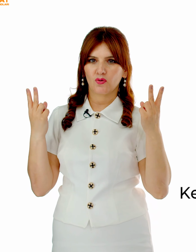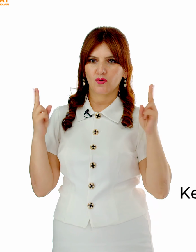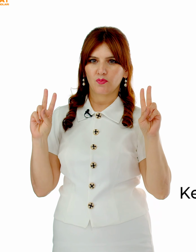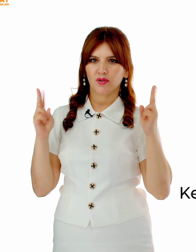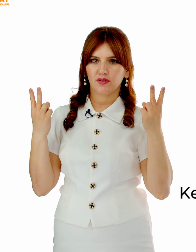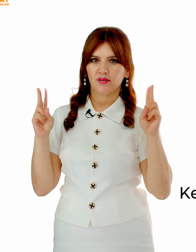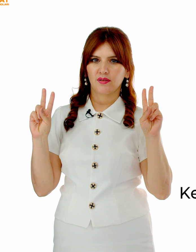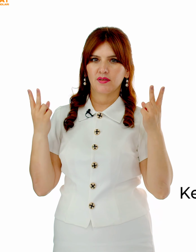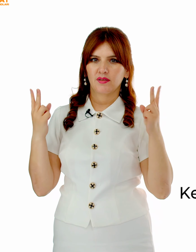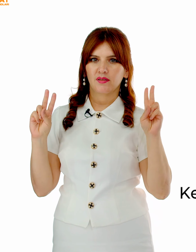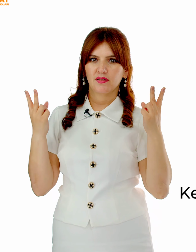klub.